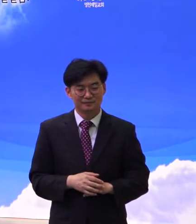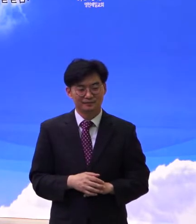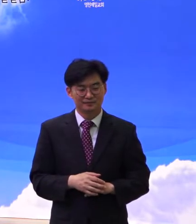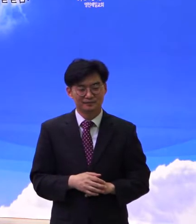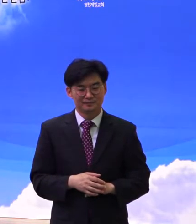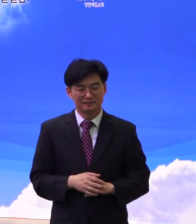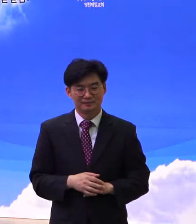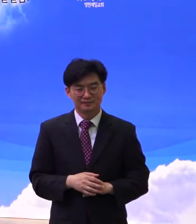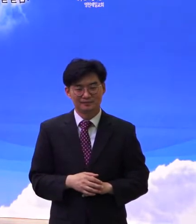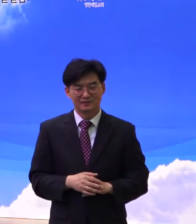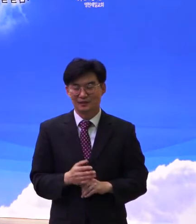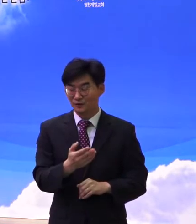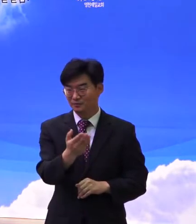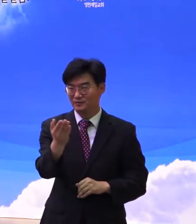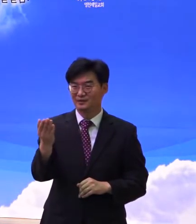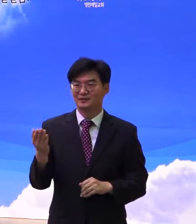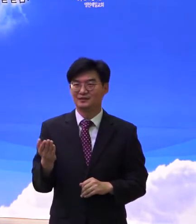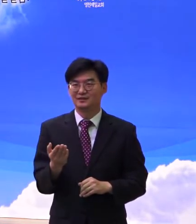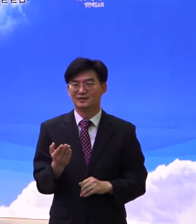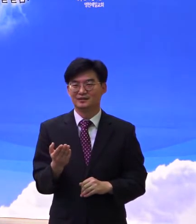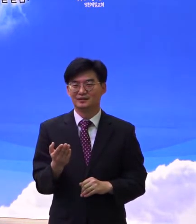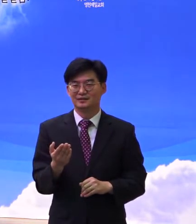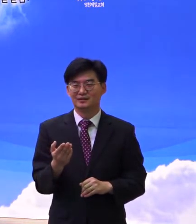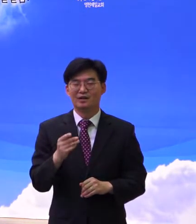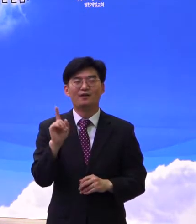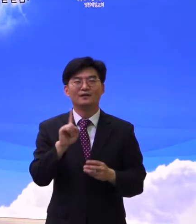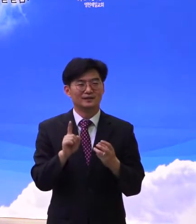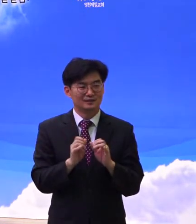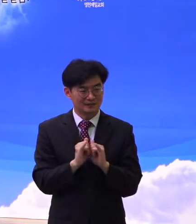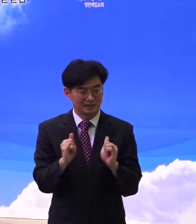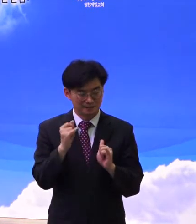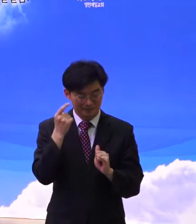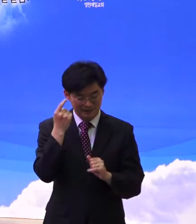저와 여러분은 본래 어떤 사람이었습니까?